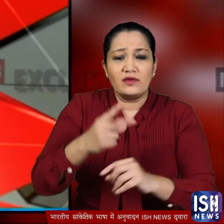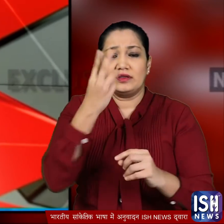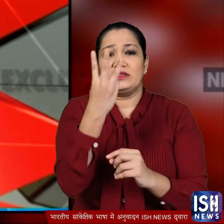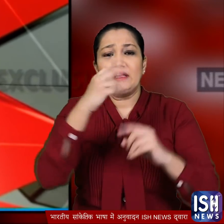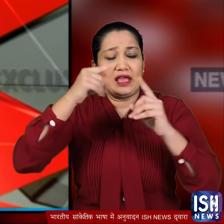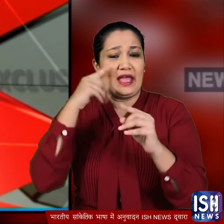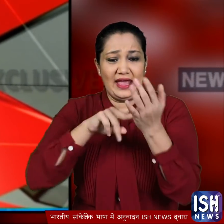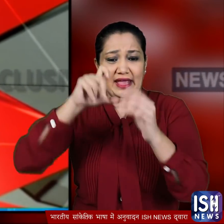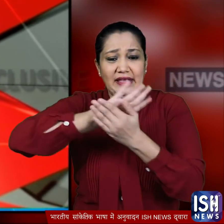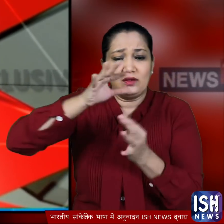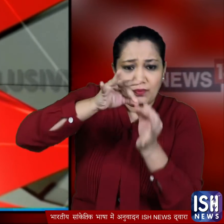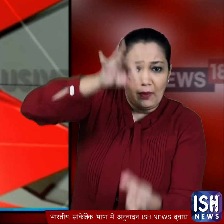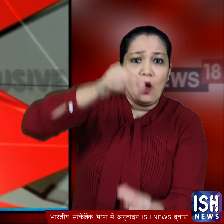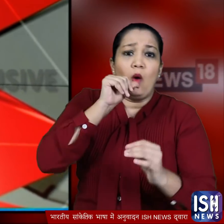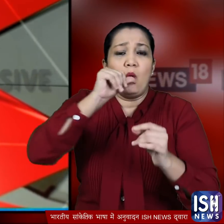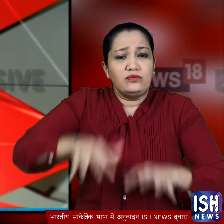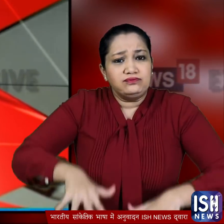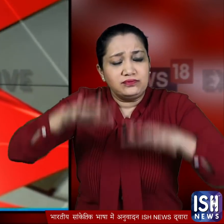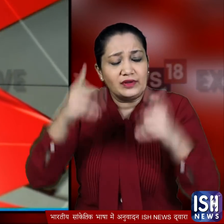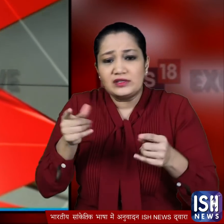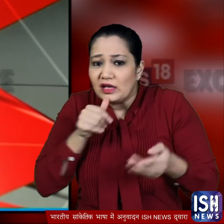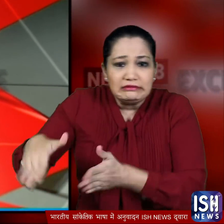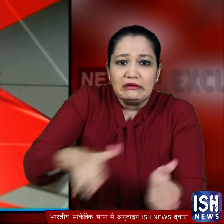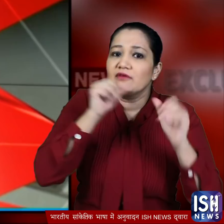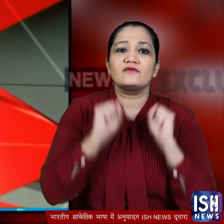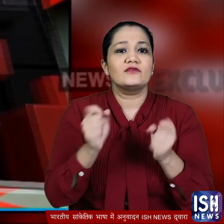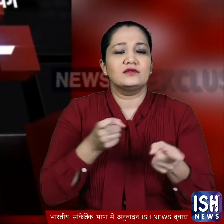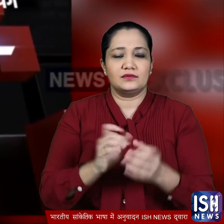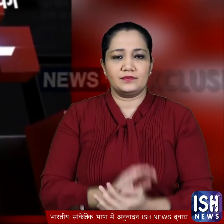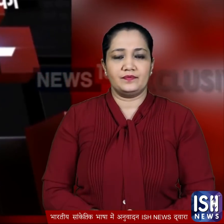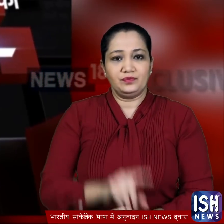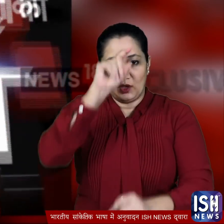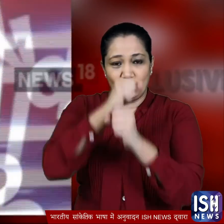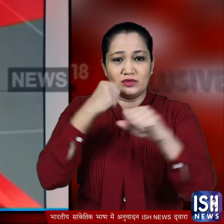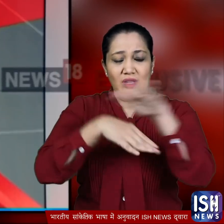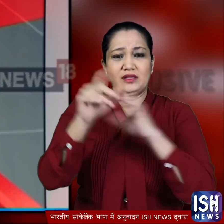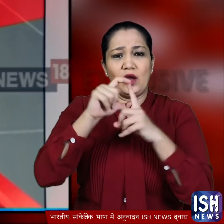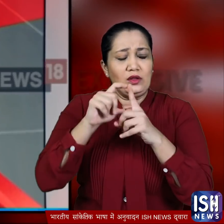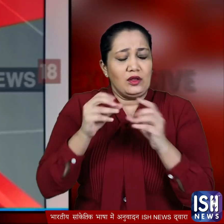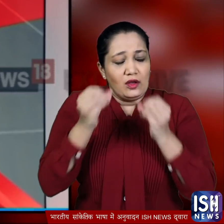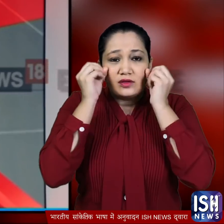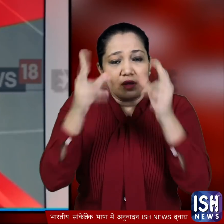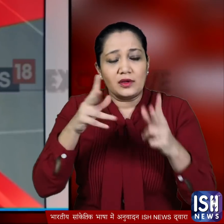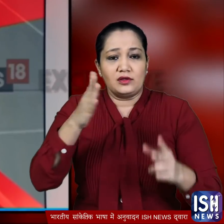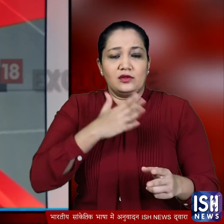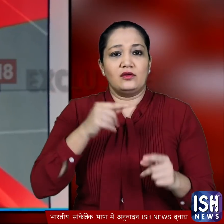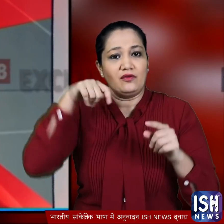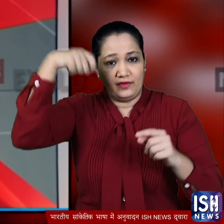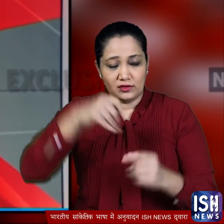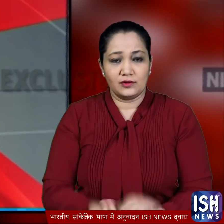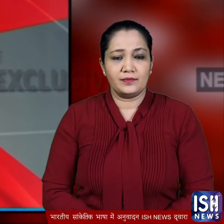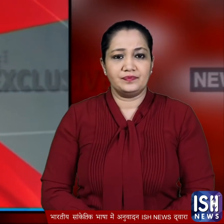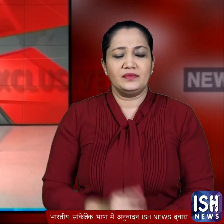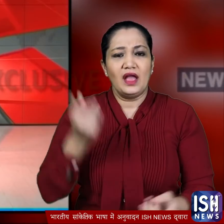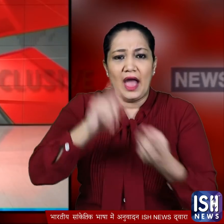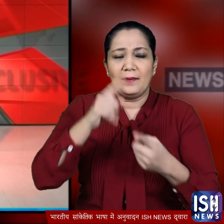में 3 इंच तक बारिश हो गई, जिसे समेट पाने की क्षमता नालों में नहीं थी। गुजरात के दाहोद से दिल दहला देने वाला एक वीडियो सामने